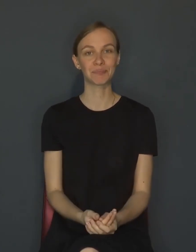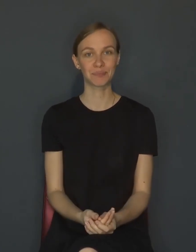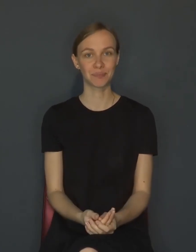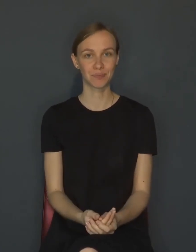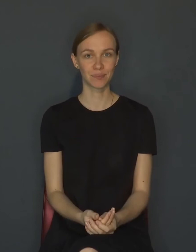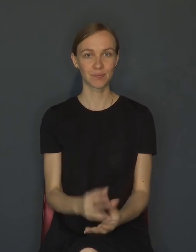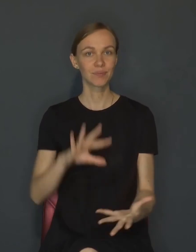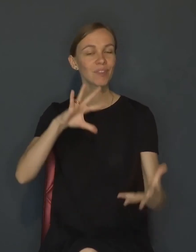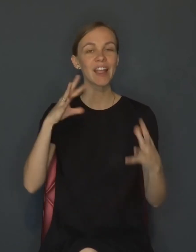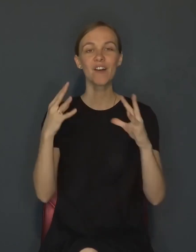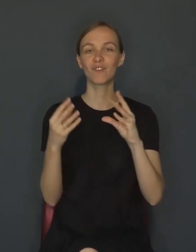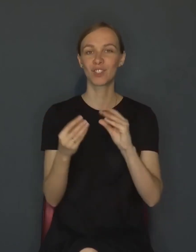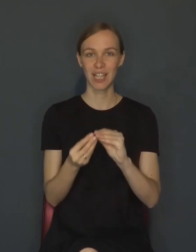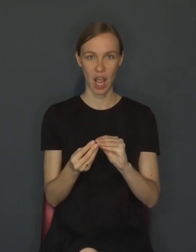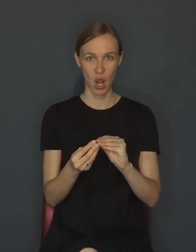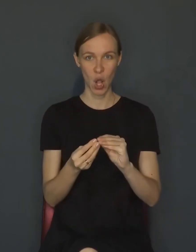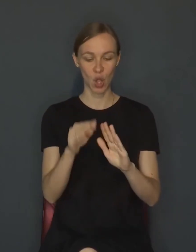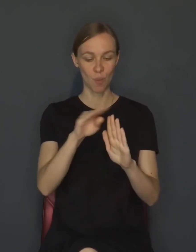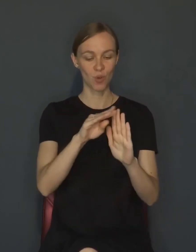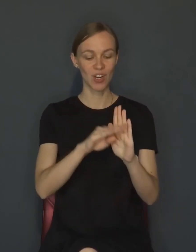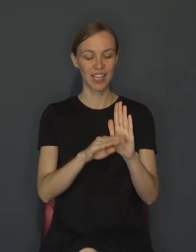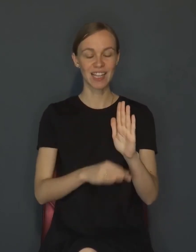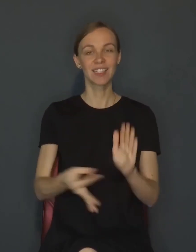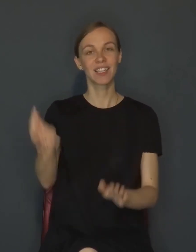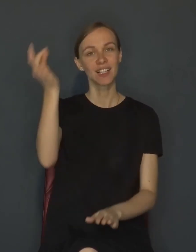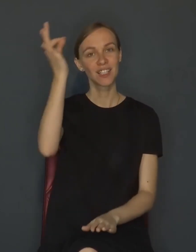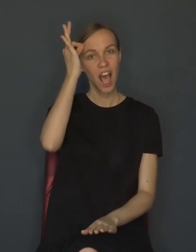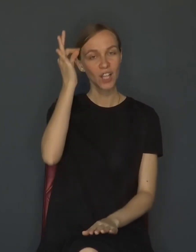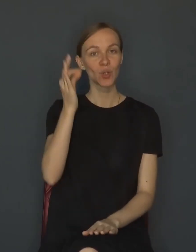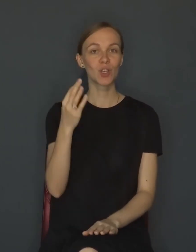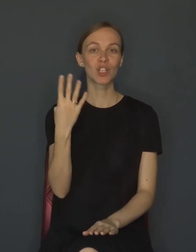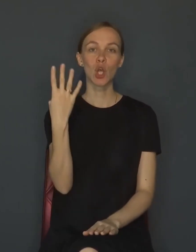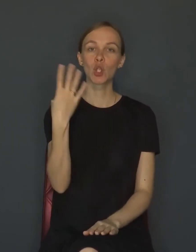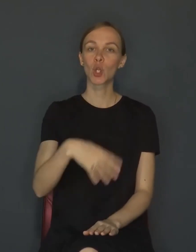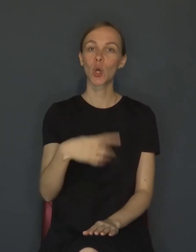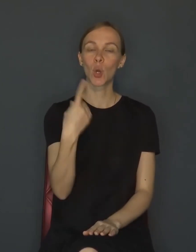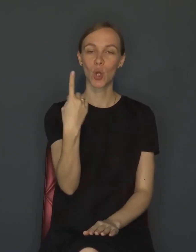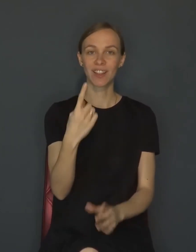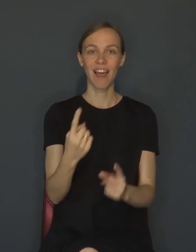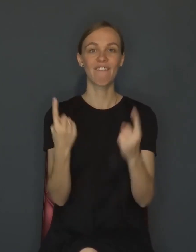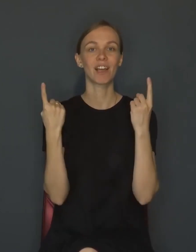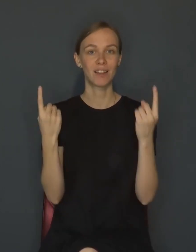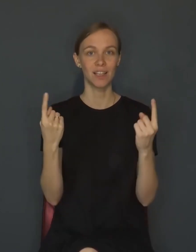Загалом у реєстрі згадується 41 велика та мала гармати.